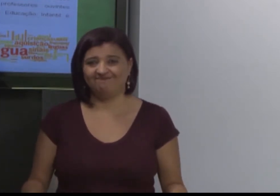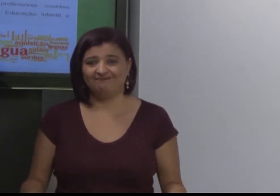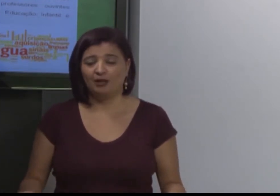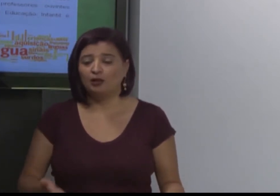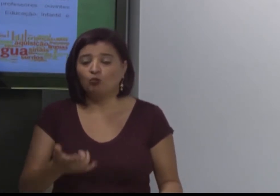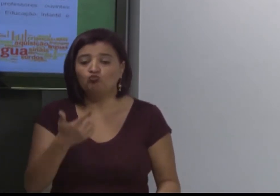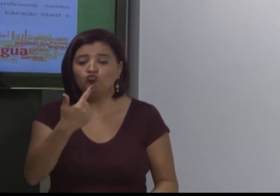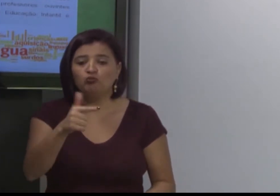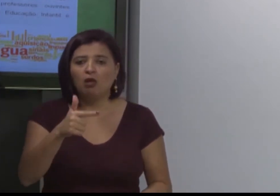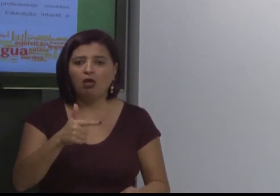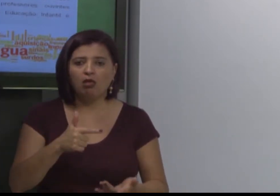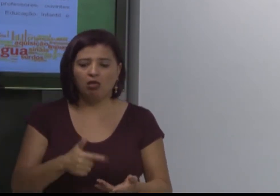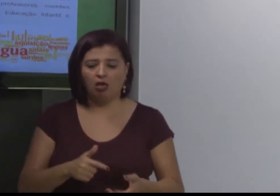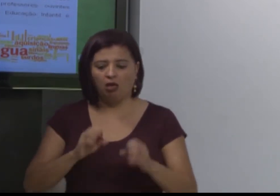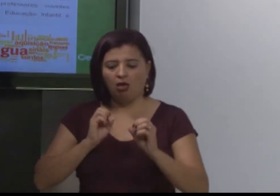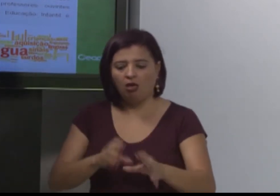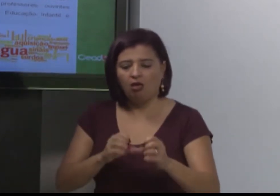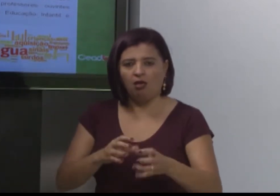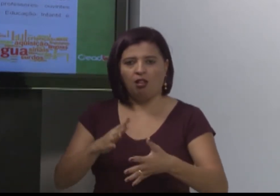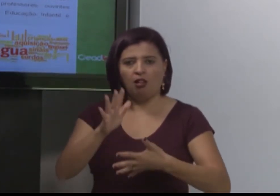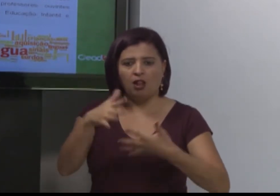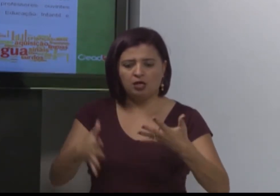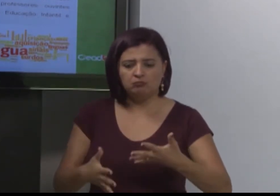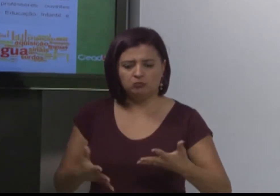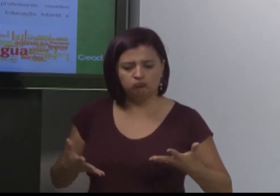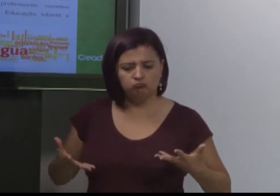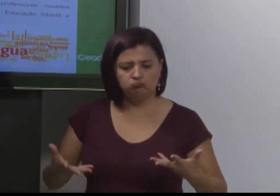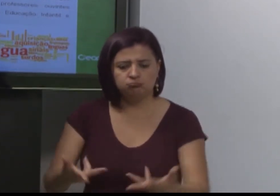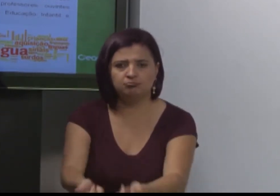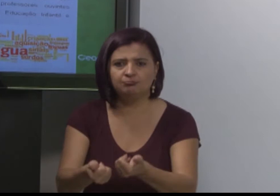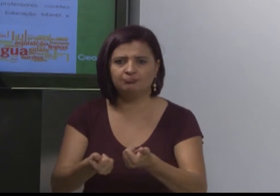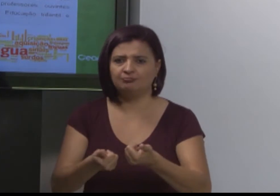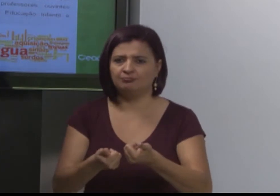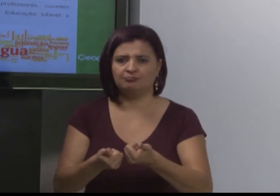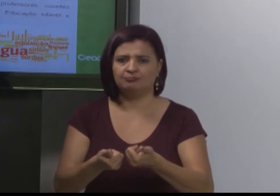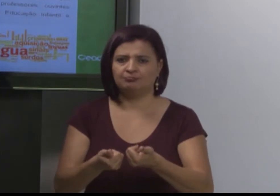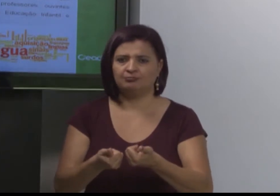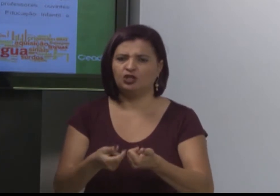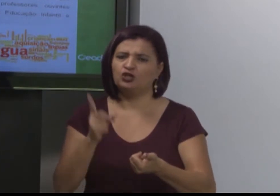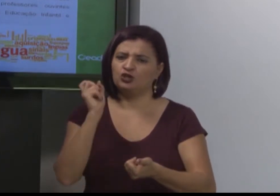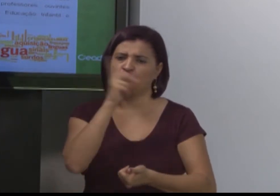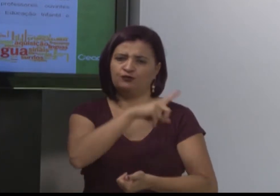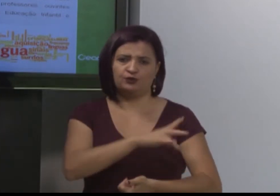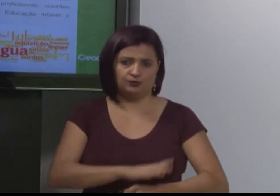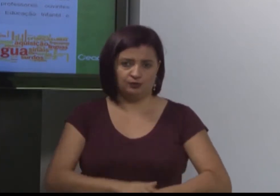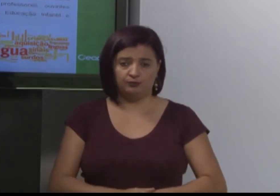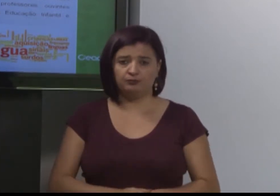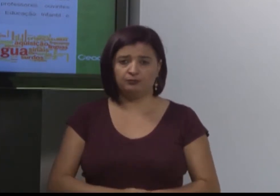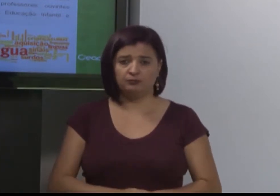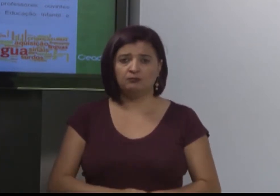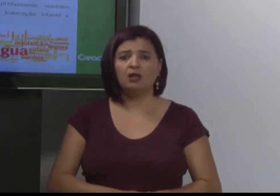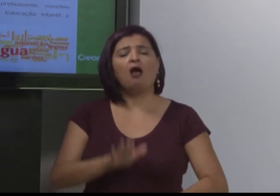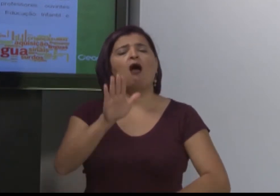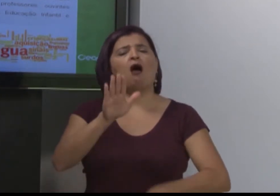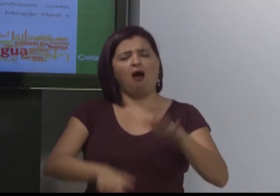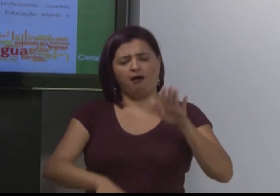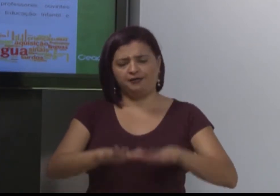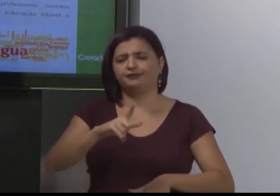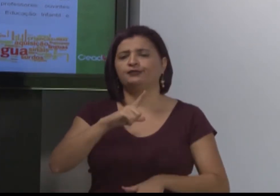Não há um ensino de Libras de qualidade. Isso é complexo, é difícil. Mas depende. Às vezes